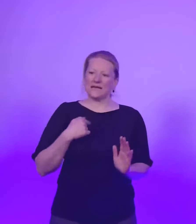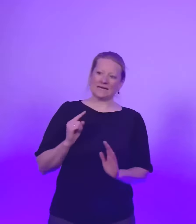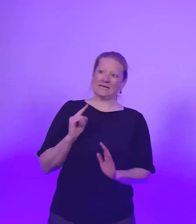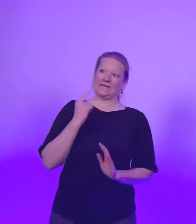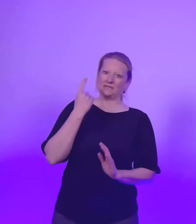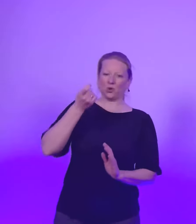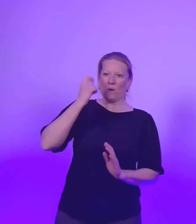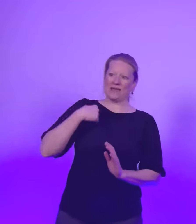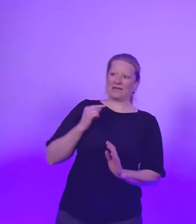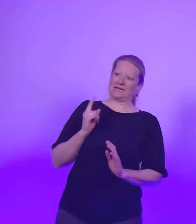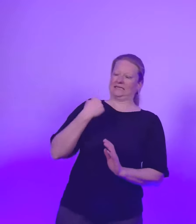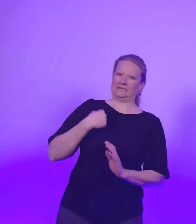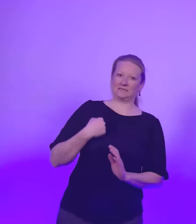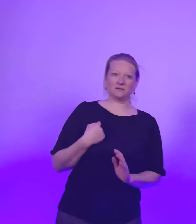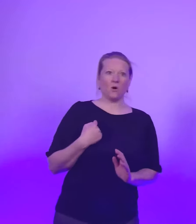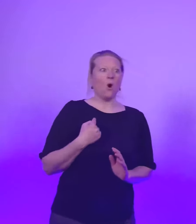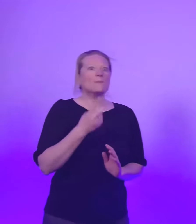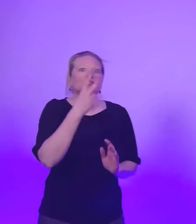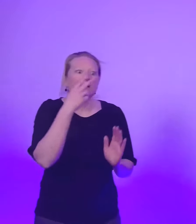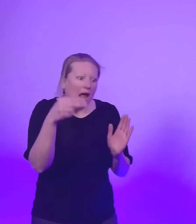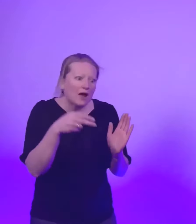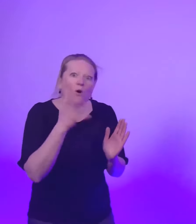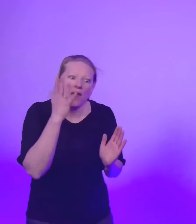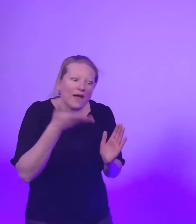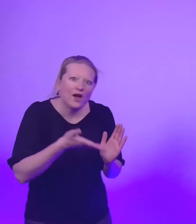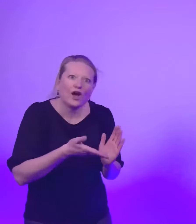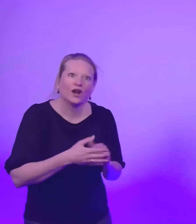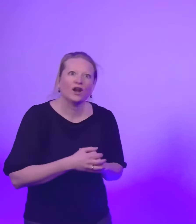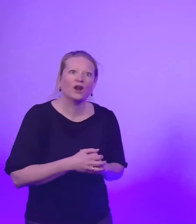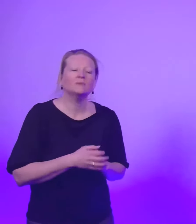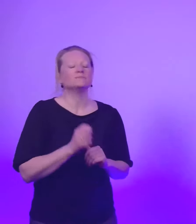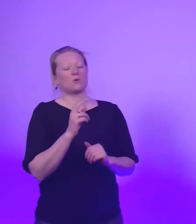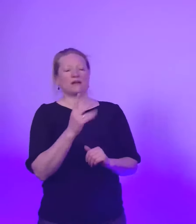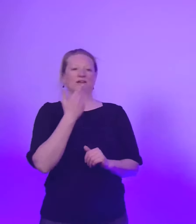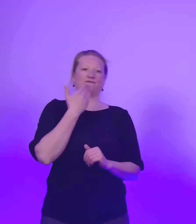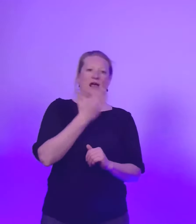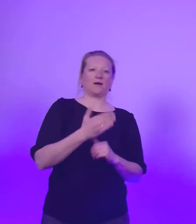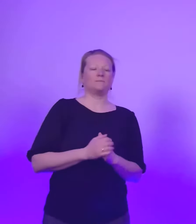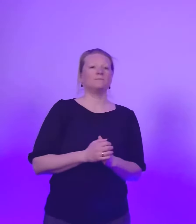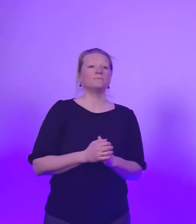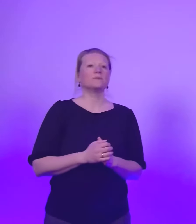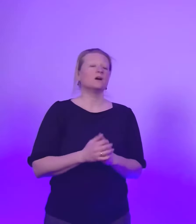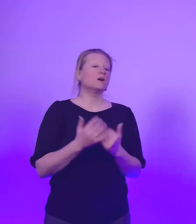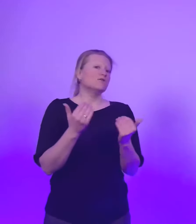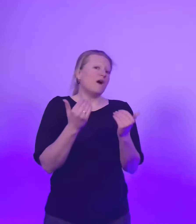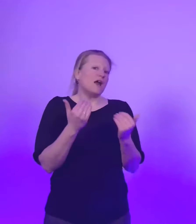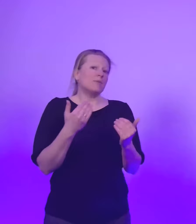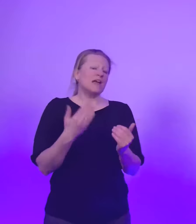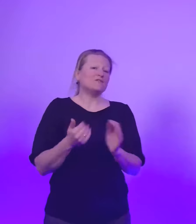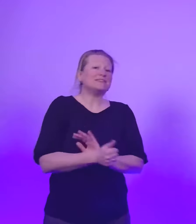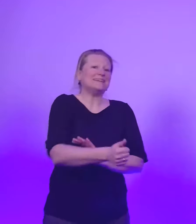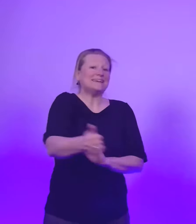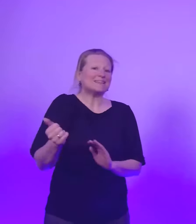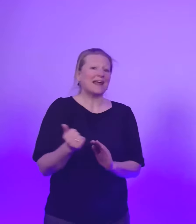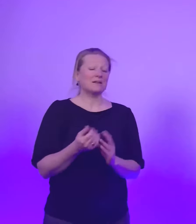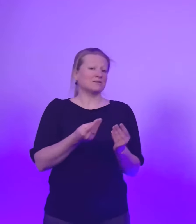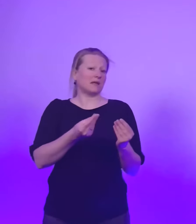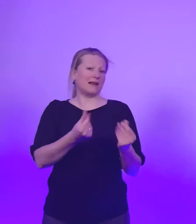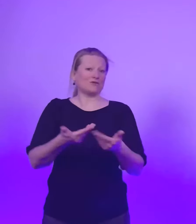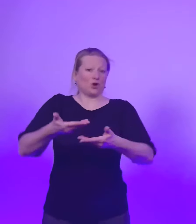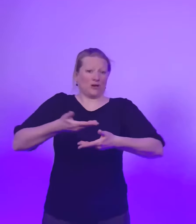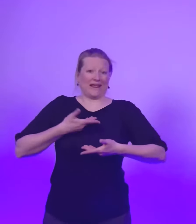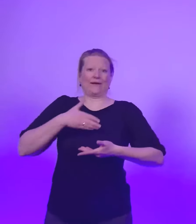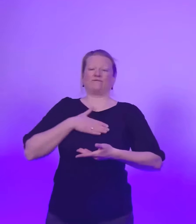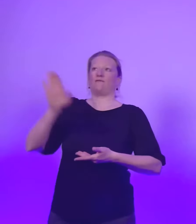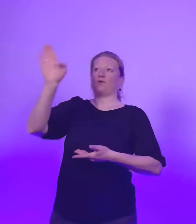kids, wat voor lekkers. Oké, de vraag. Waarom heeft iedereen talent van God gekregen?